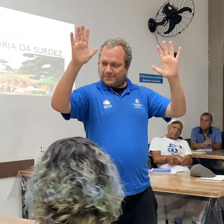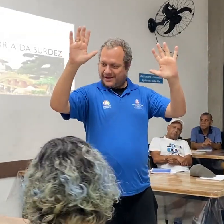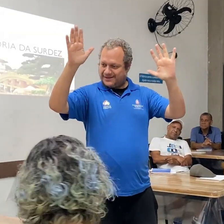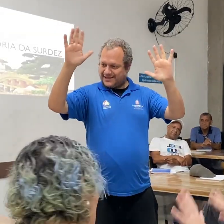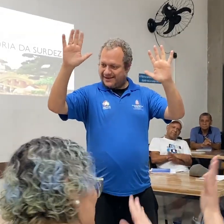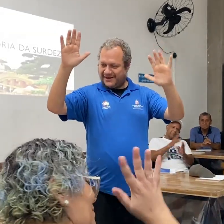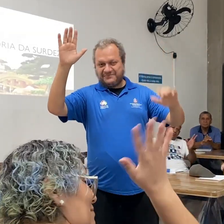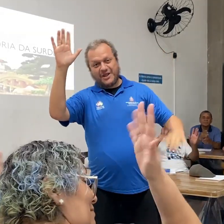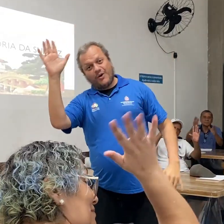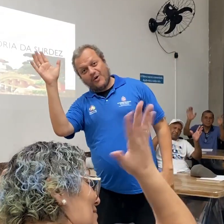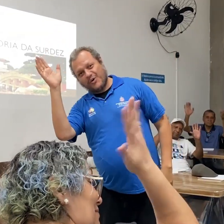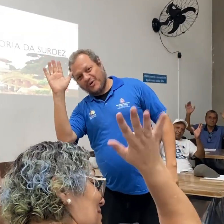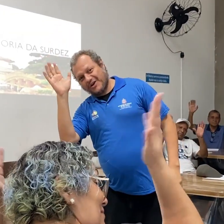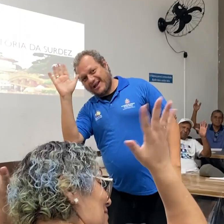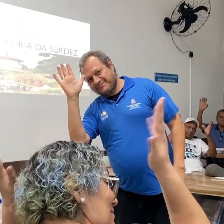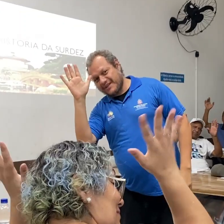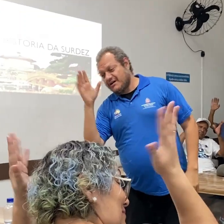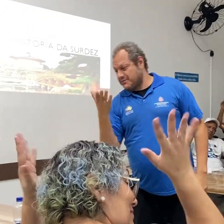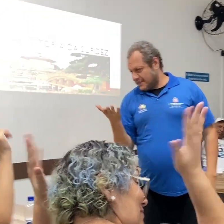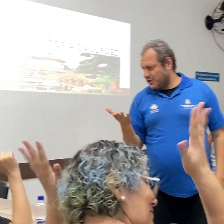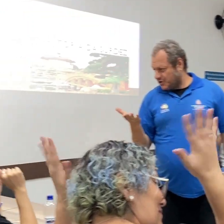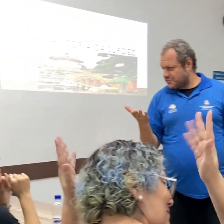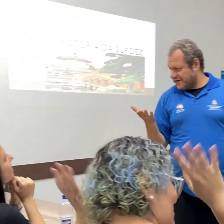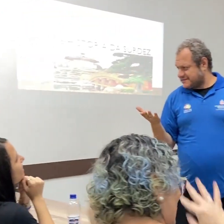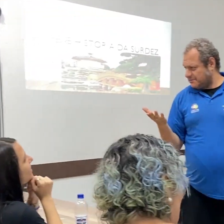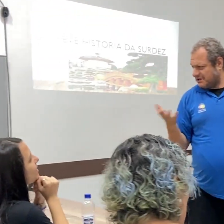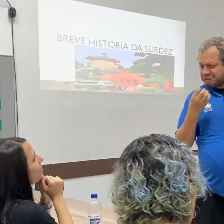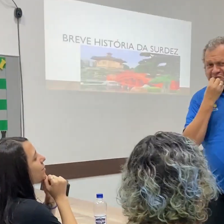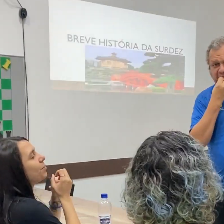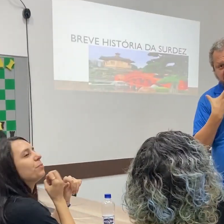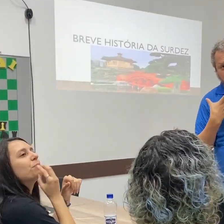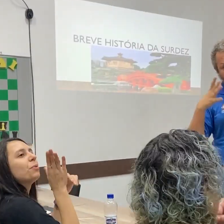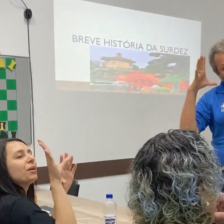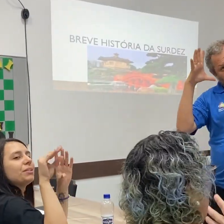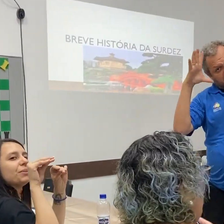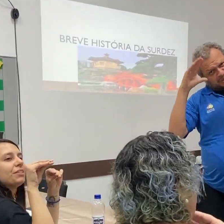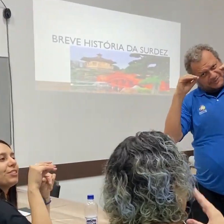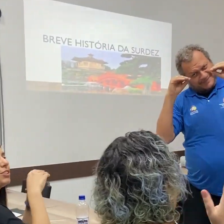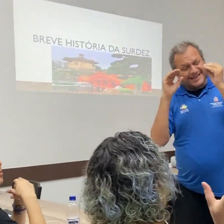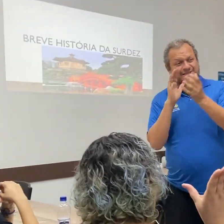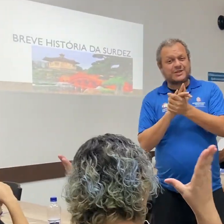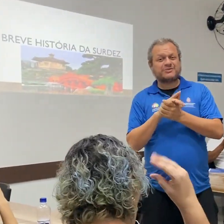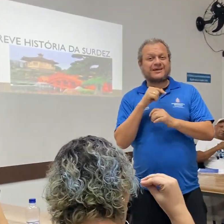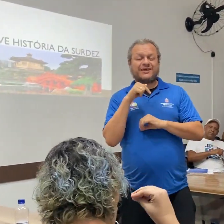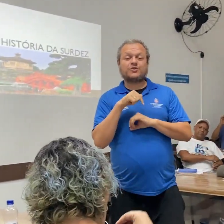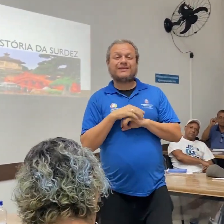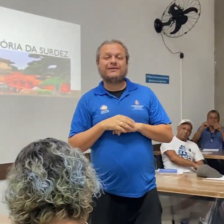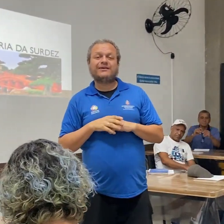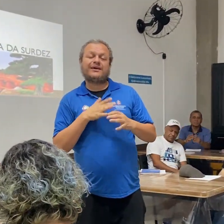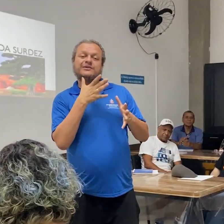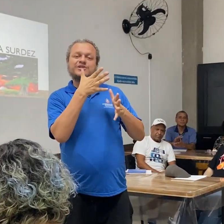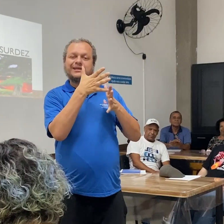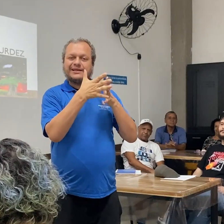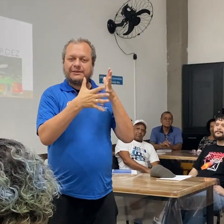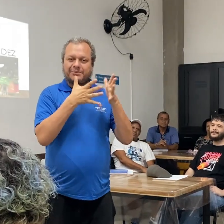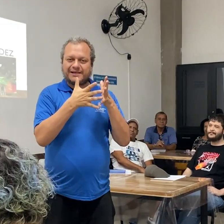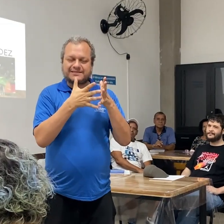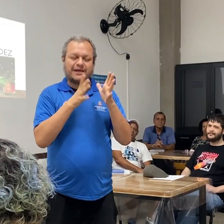para eles, galera. Olá! Vamos dar boa noite para eles também? Boa noite! Estamos aqui do ateliê de Libras, né?